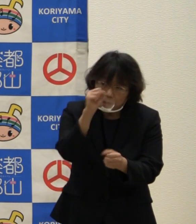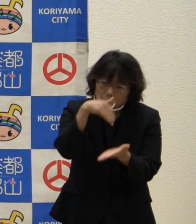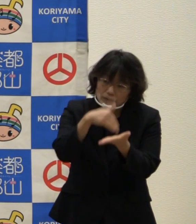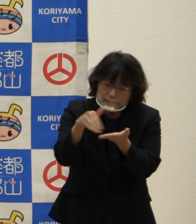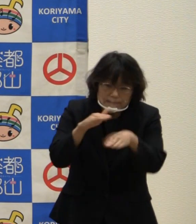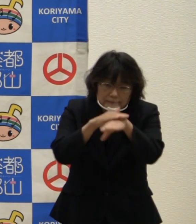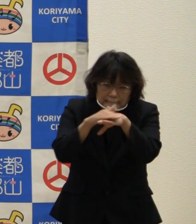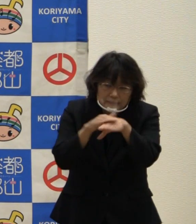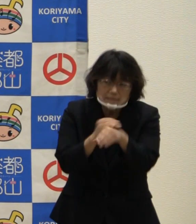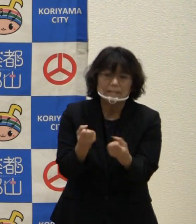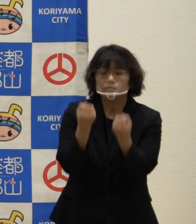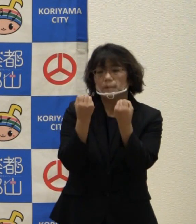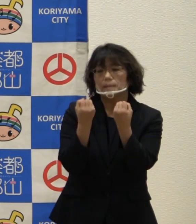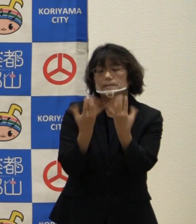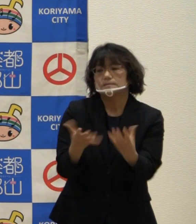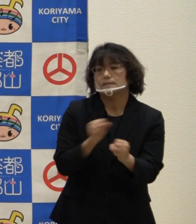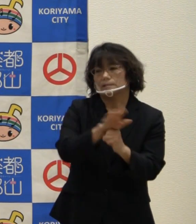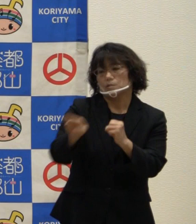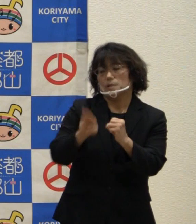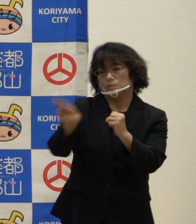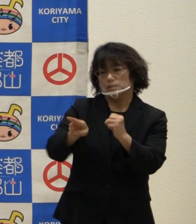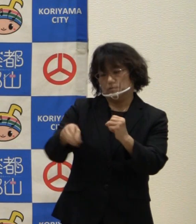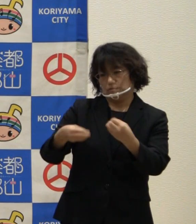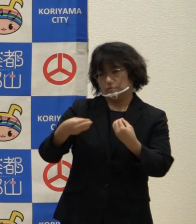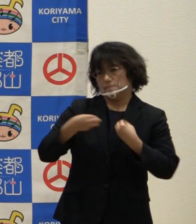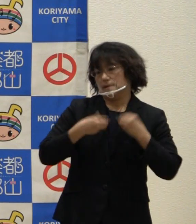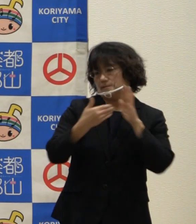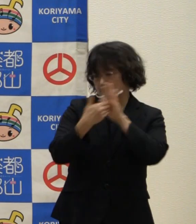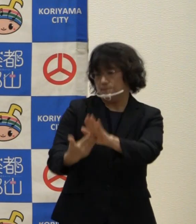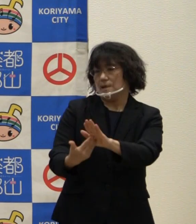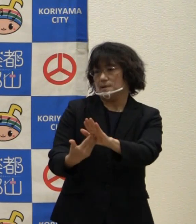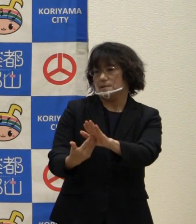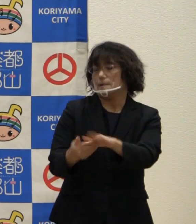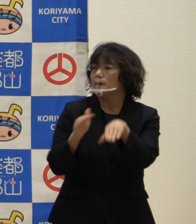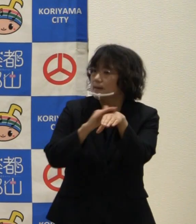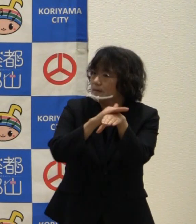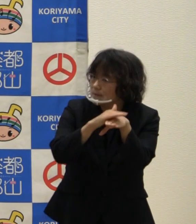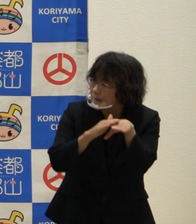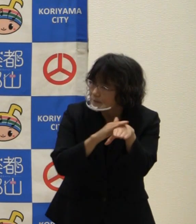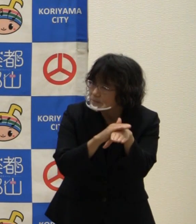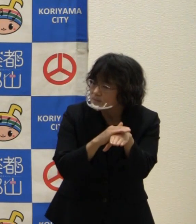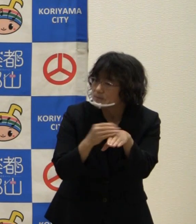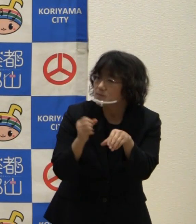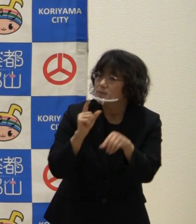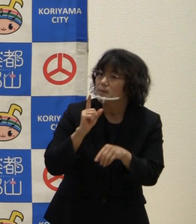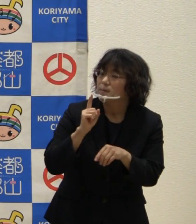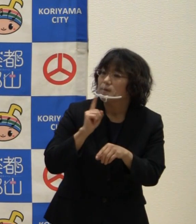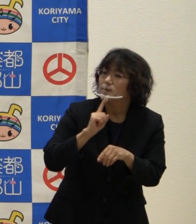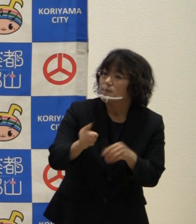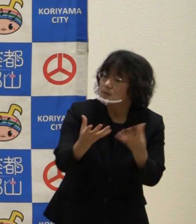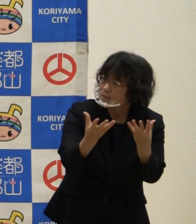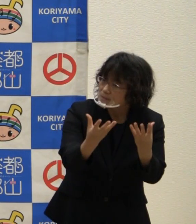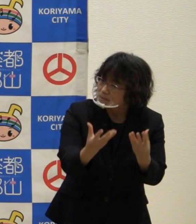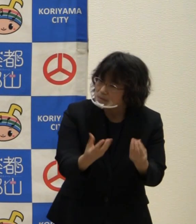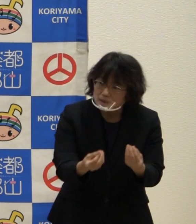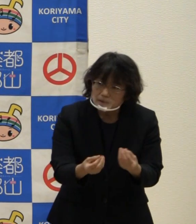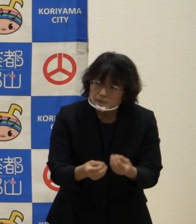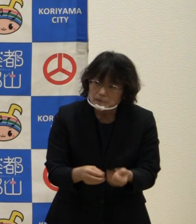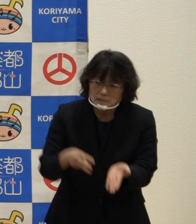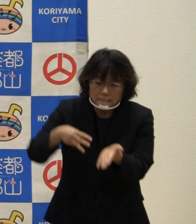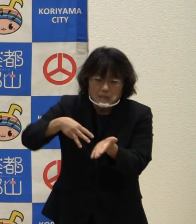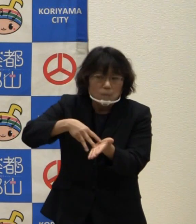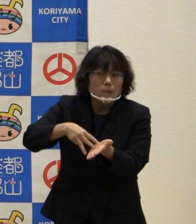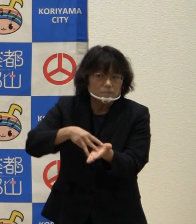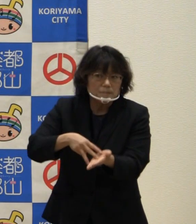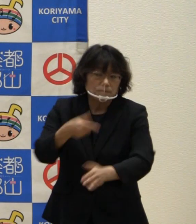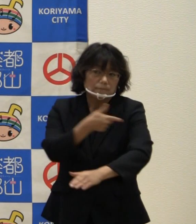対策というふうにおっしゃったんですが、危機管理予算の中で新型コロナウイルス感染症対策ということで、ワクチン接種のスケ